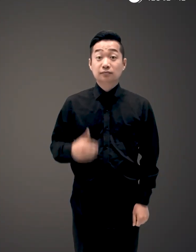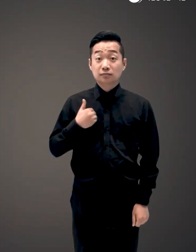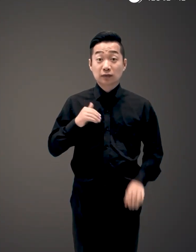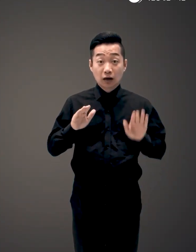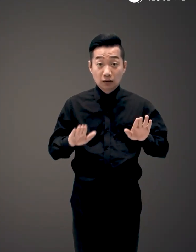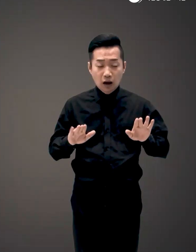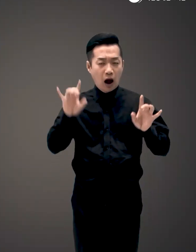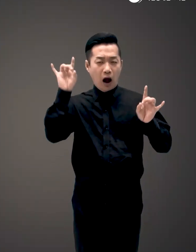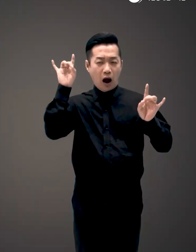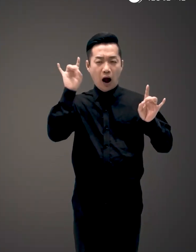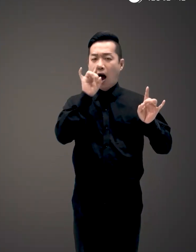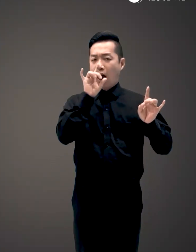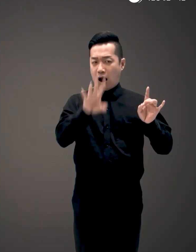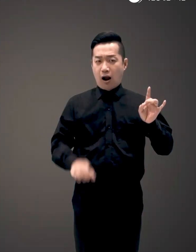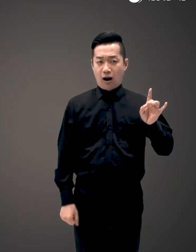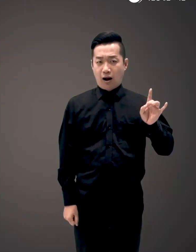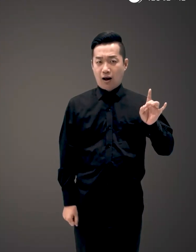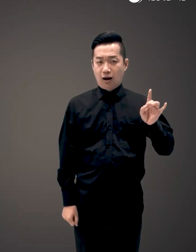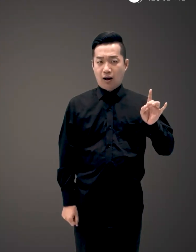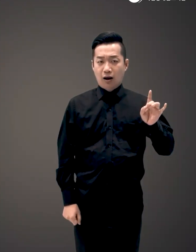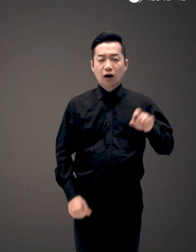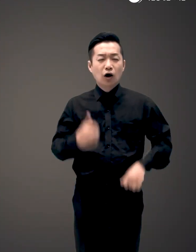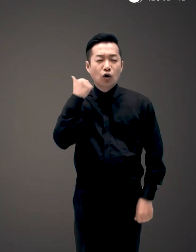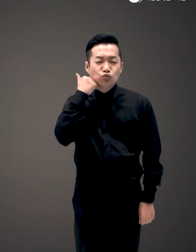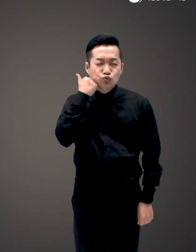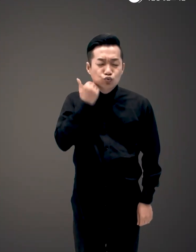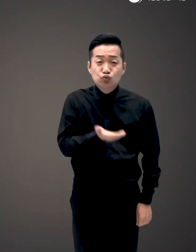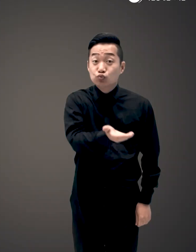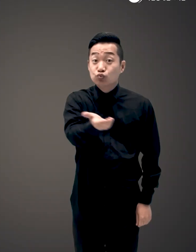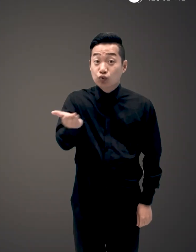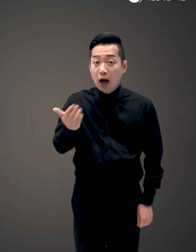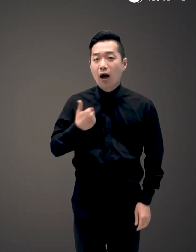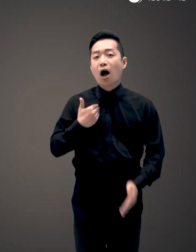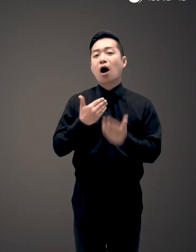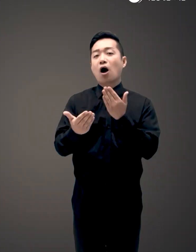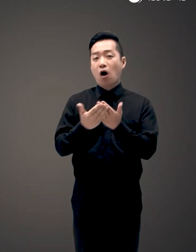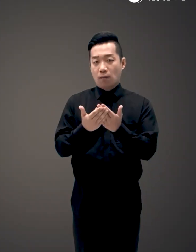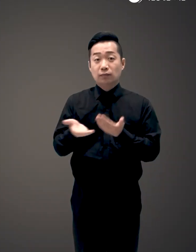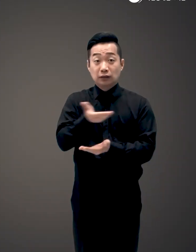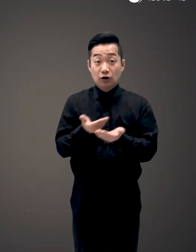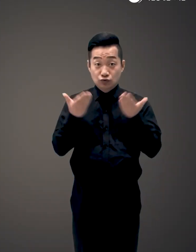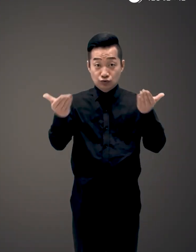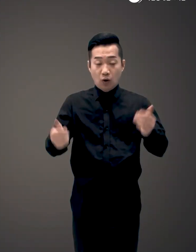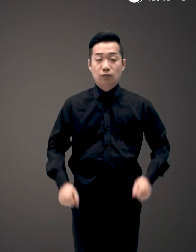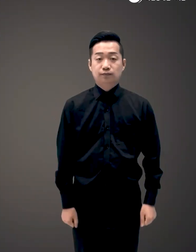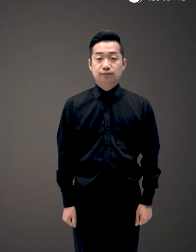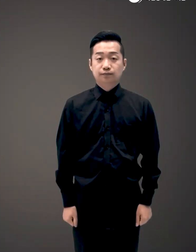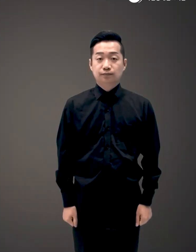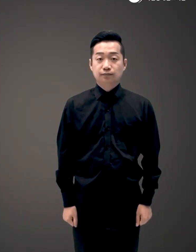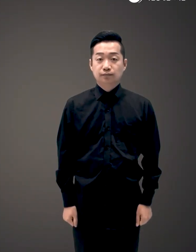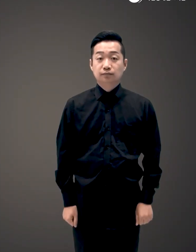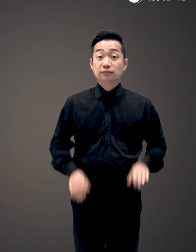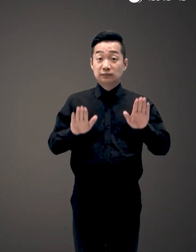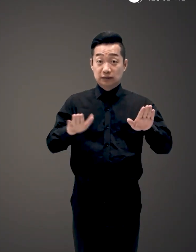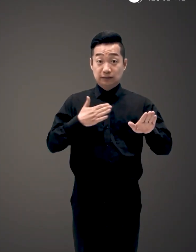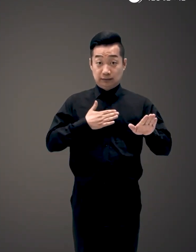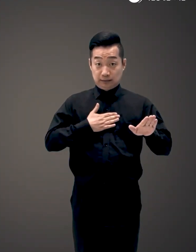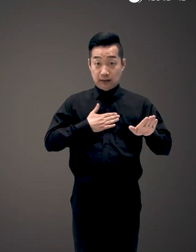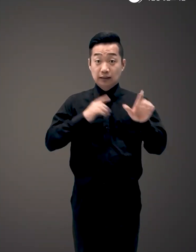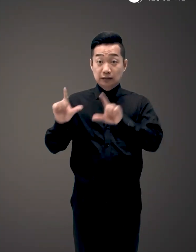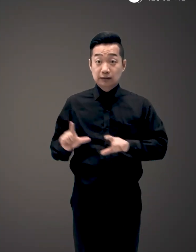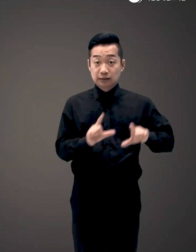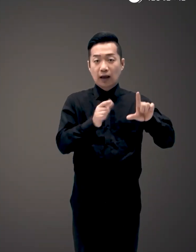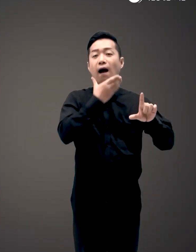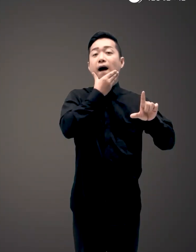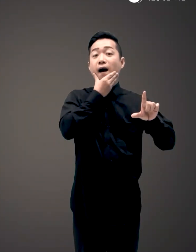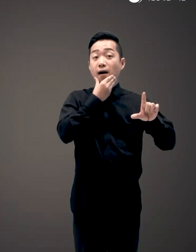그래서 제가 가만히 있을 수가 없었어요. 그러니까 누군가에게 제가 경험한 것들을 나누고 공유해야 제가 지금